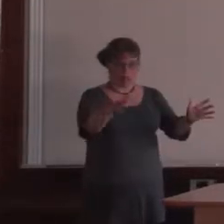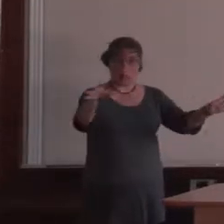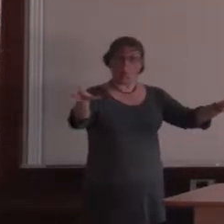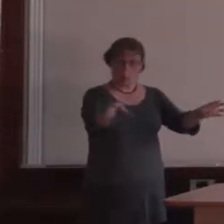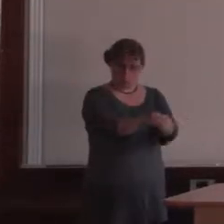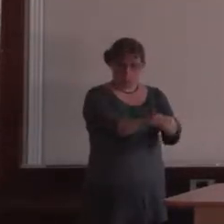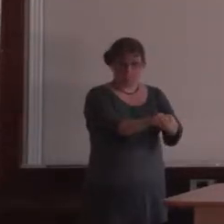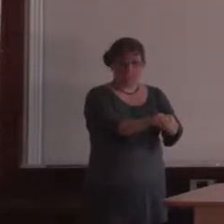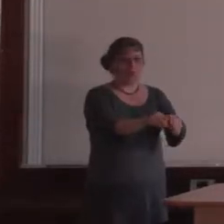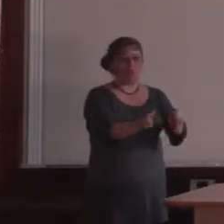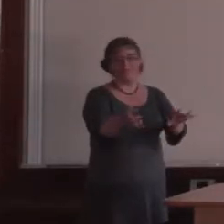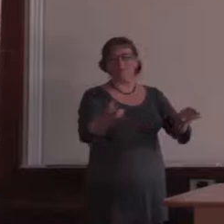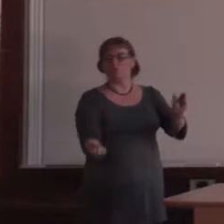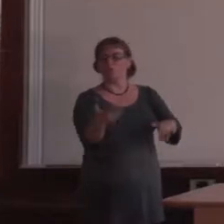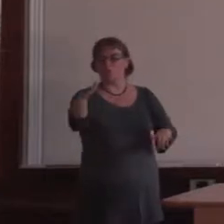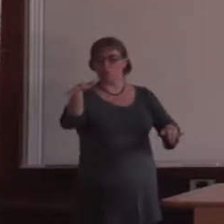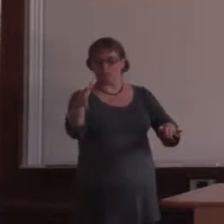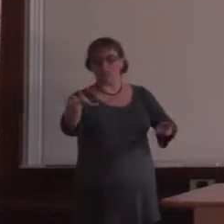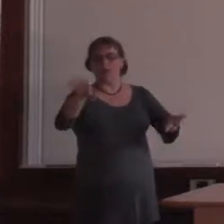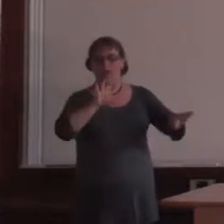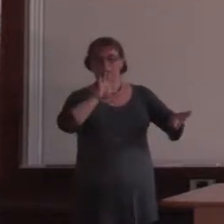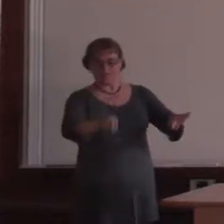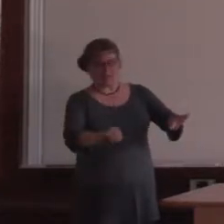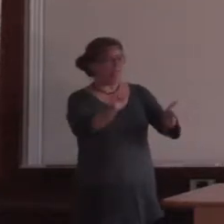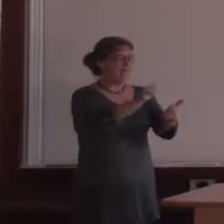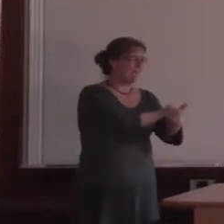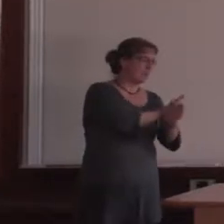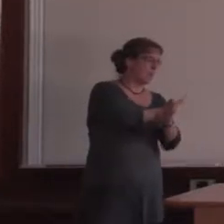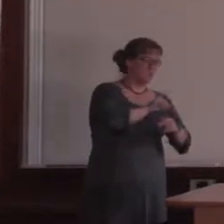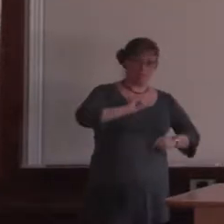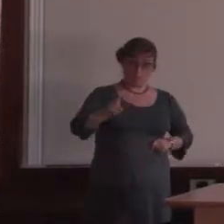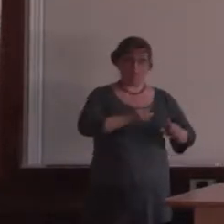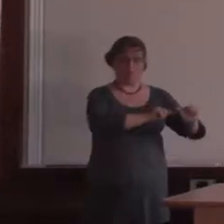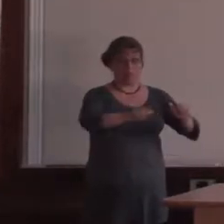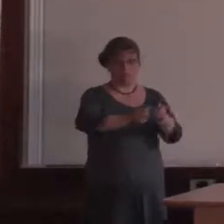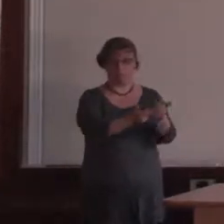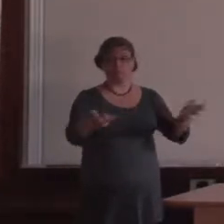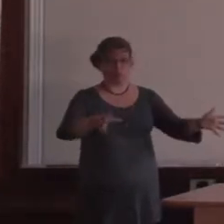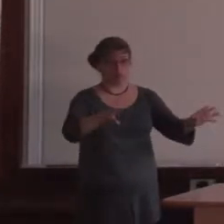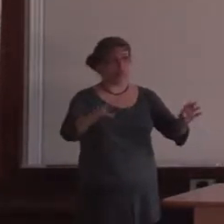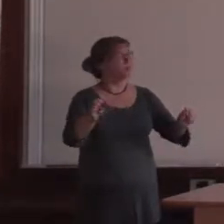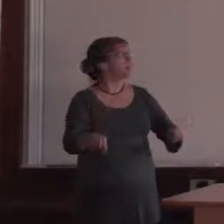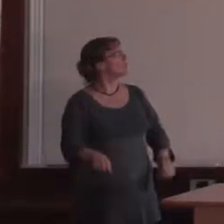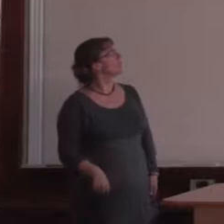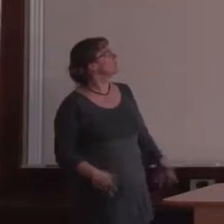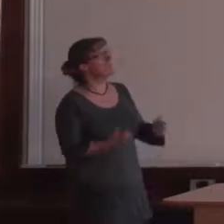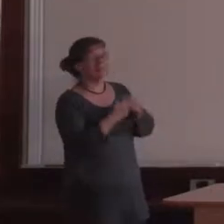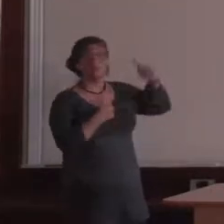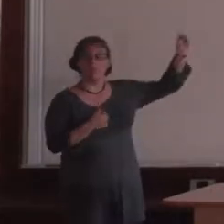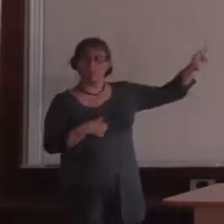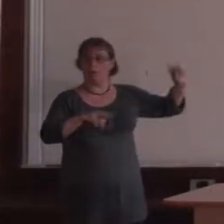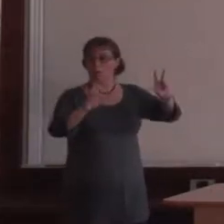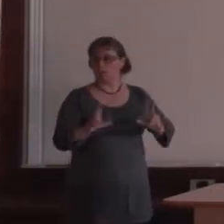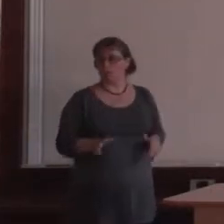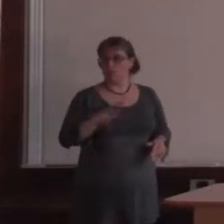de les utiliser dans nos tests. Par exemple, là, sur ma machine, j'ai le Python du système, mais j'ai